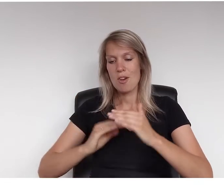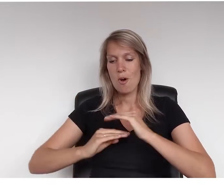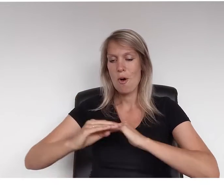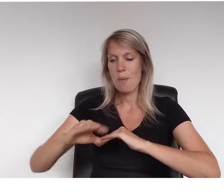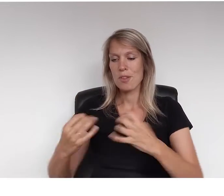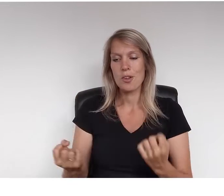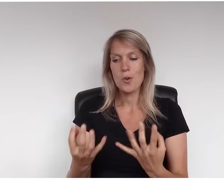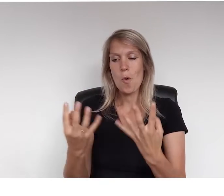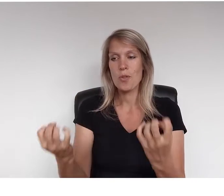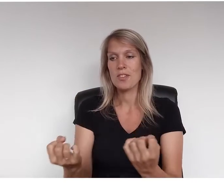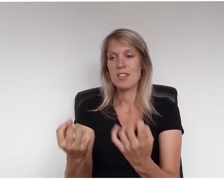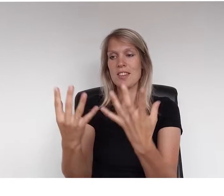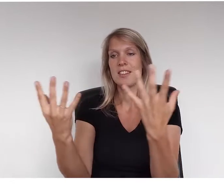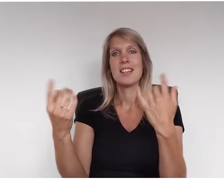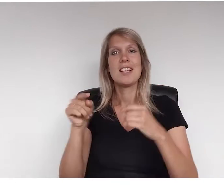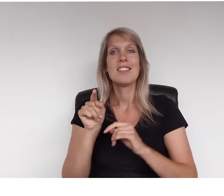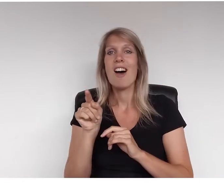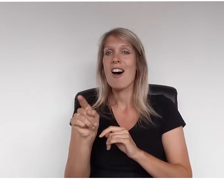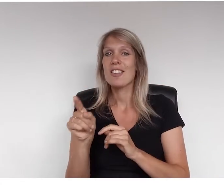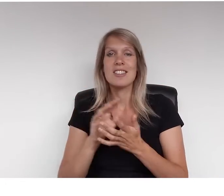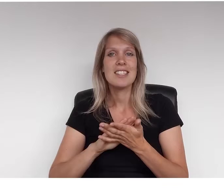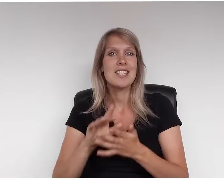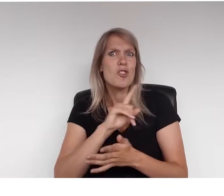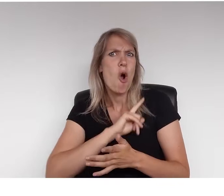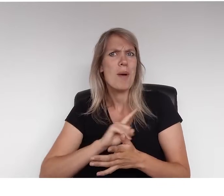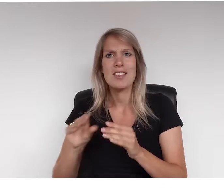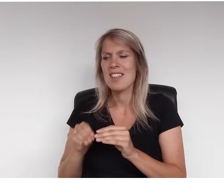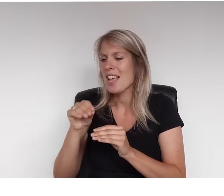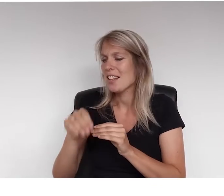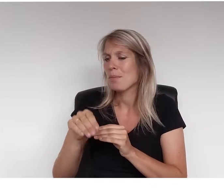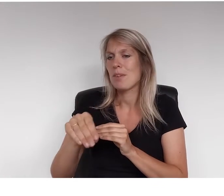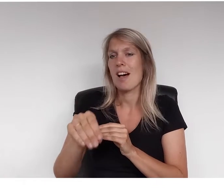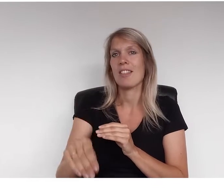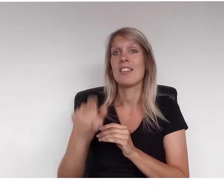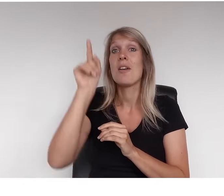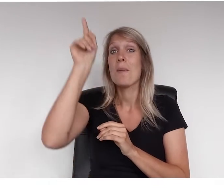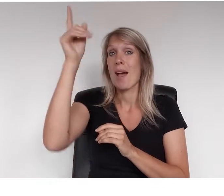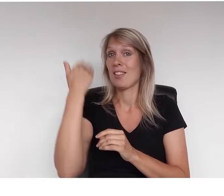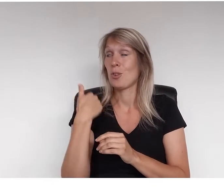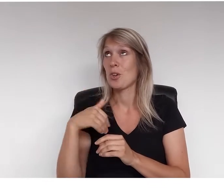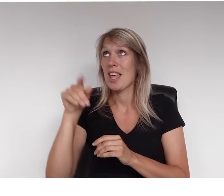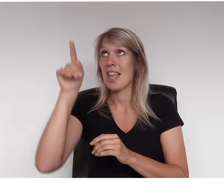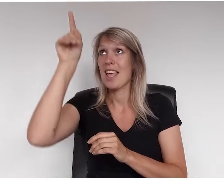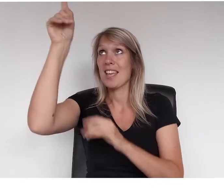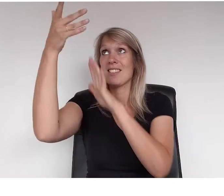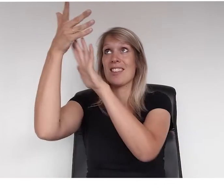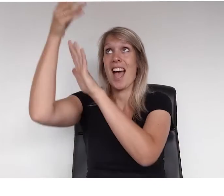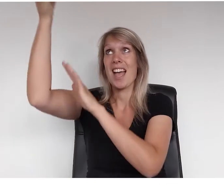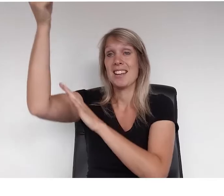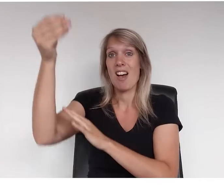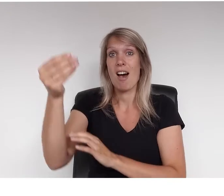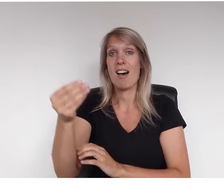de grond dat ze niet zomaar zijn geplant, maar door de Heer zijn